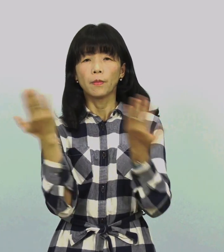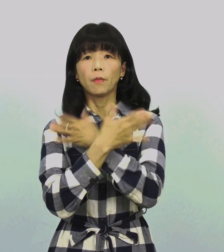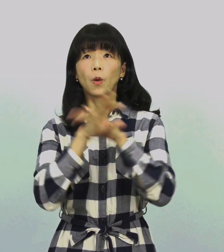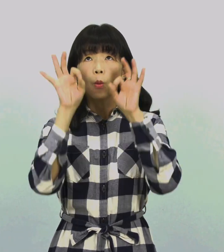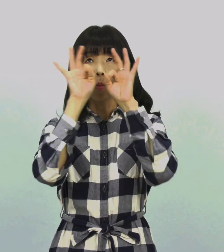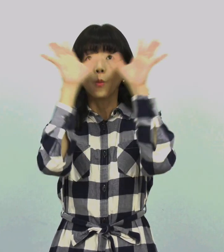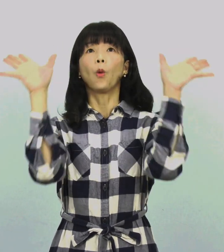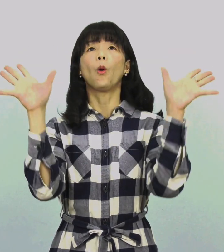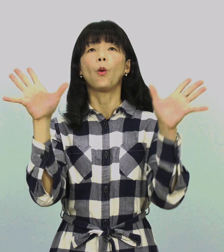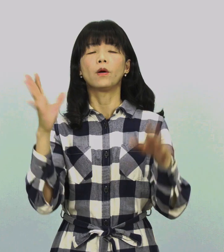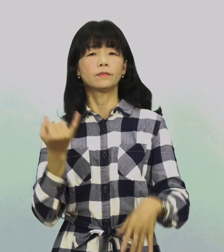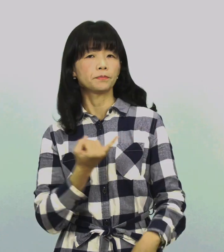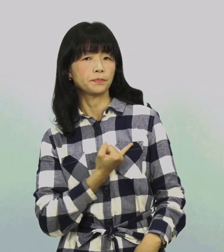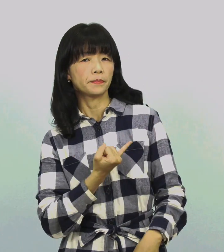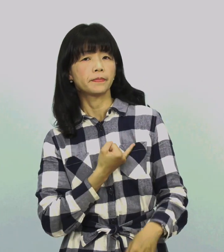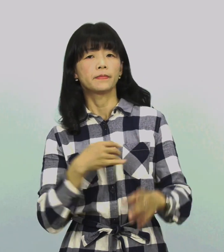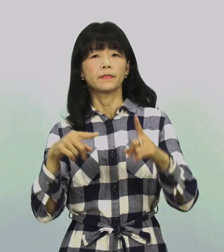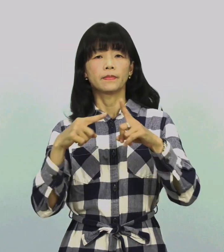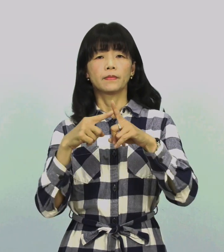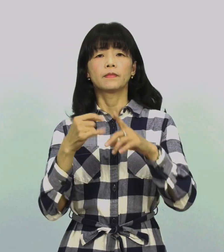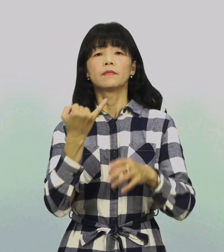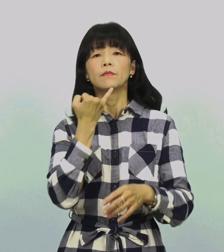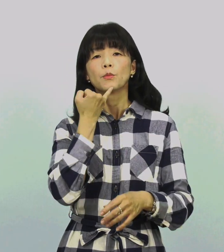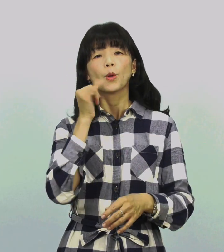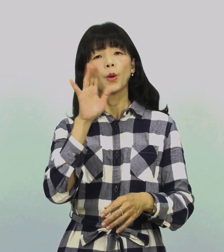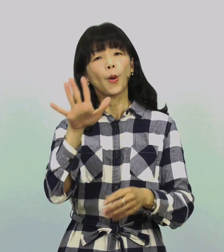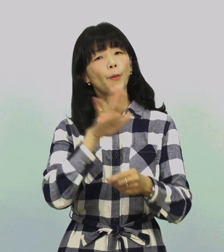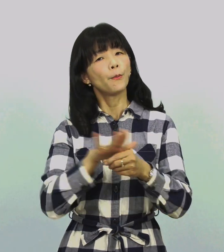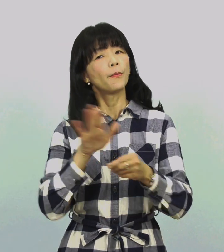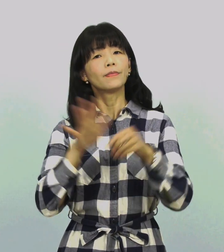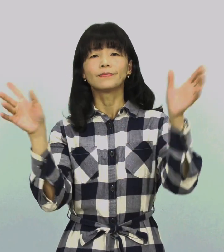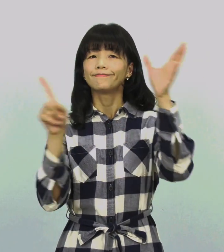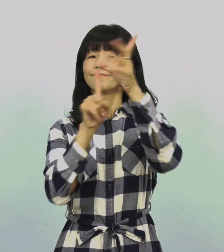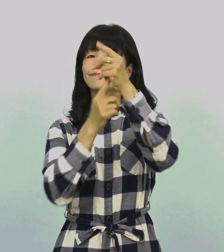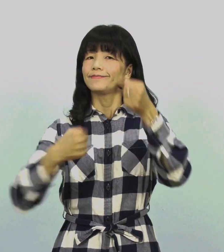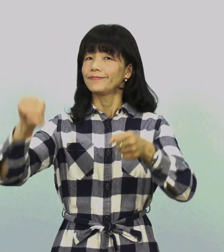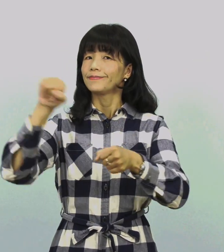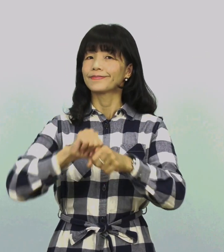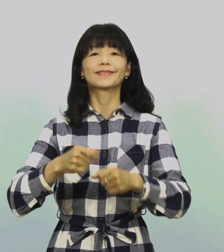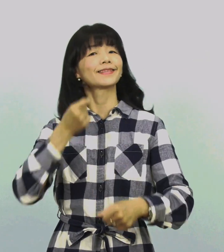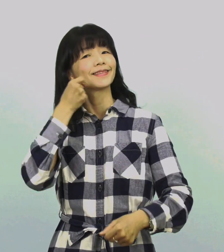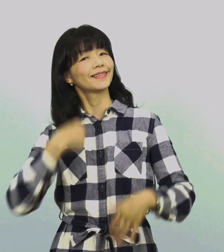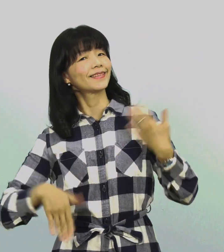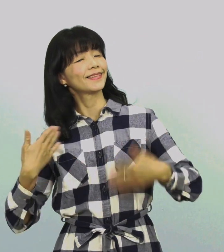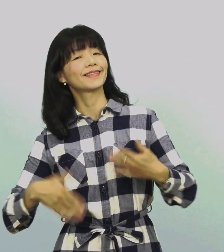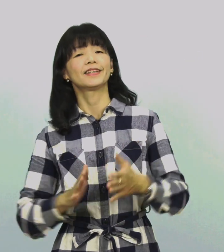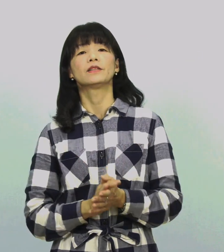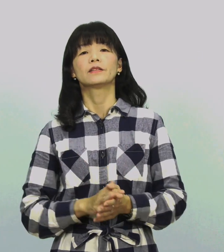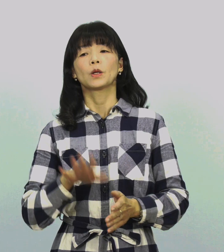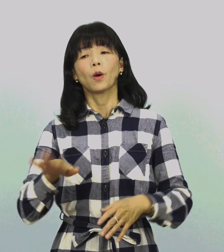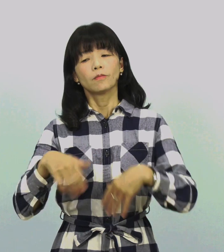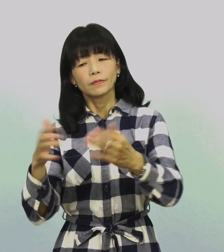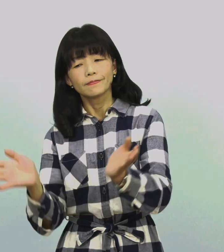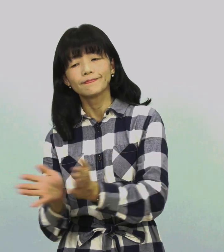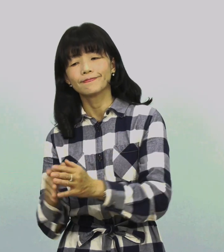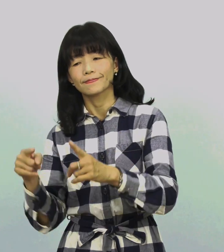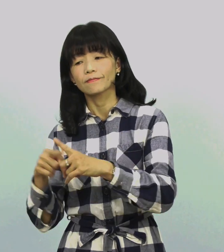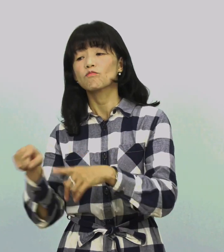黑暗。卑微的人要充满来自上主的喜乐，因为有一群人他们愿意对上帝